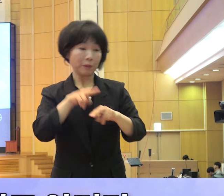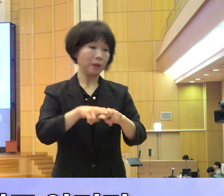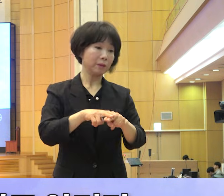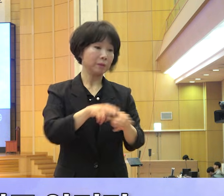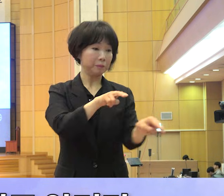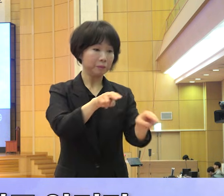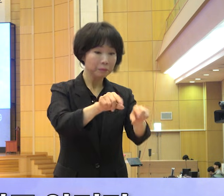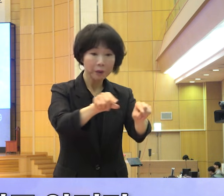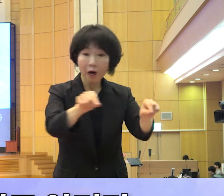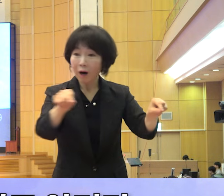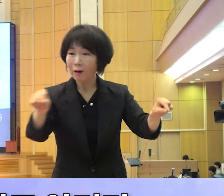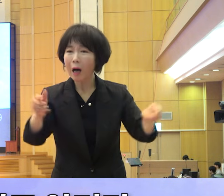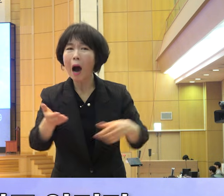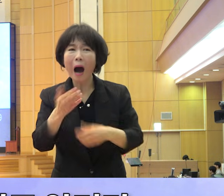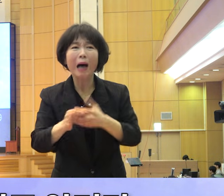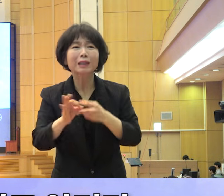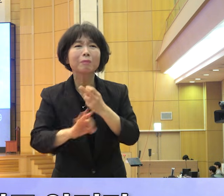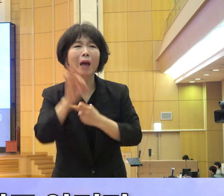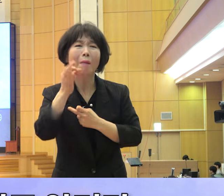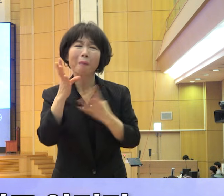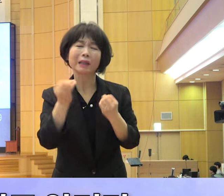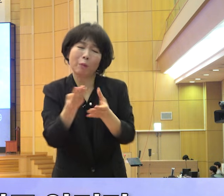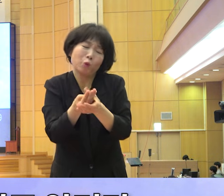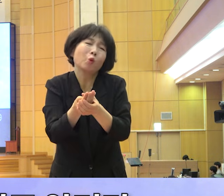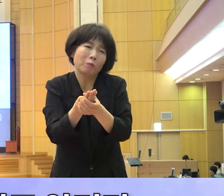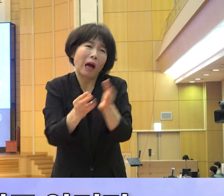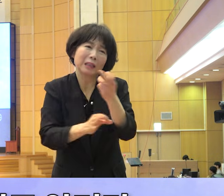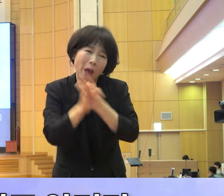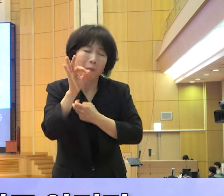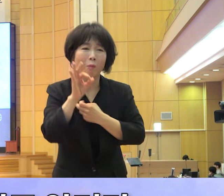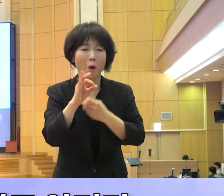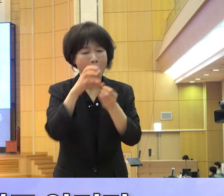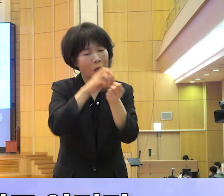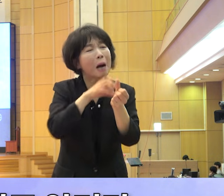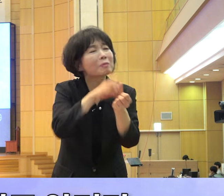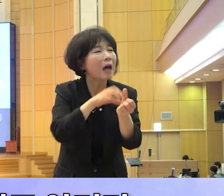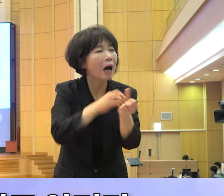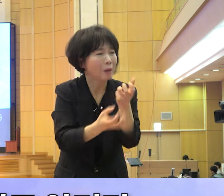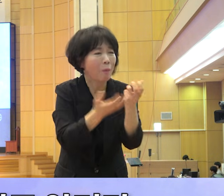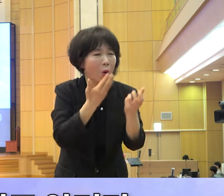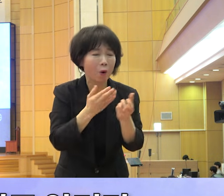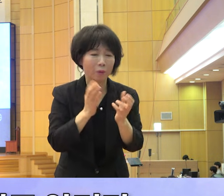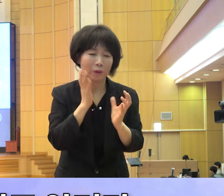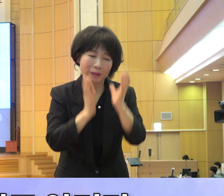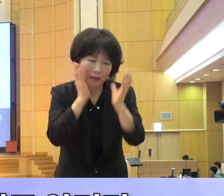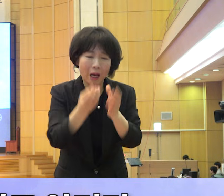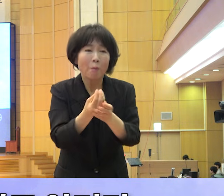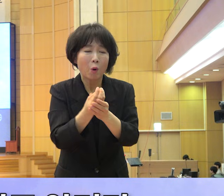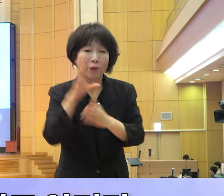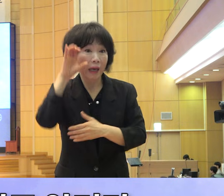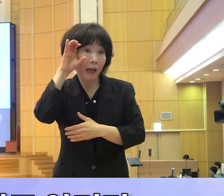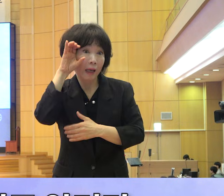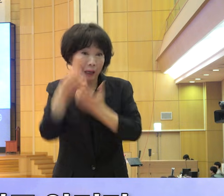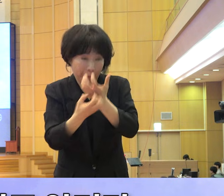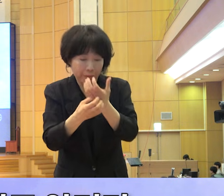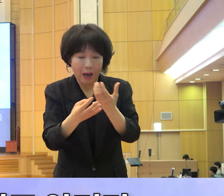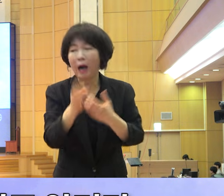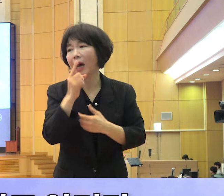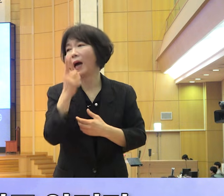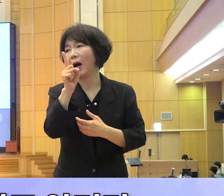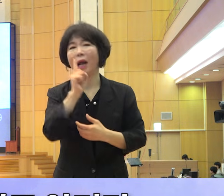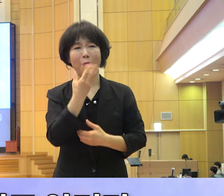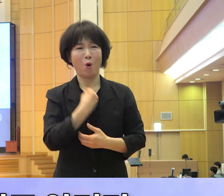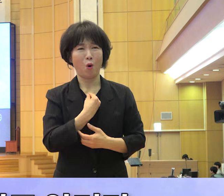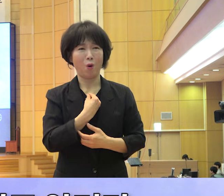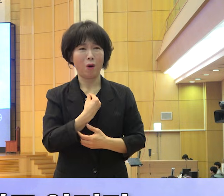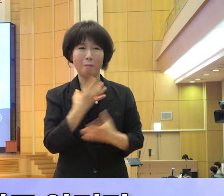과일, 감자, 뭐 당근, 뭐 아니면 브로콜리, 아니면 계란 하나 삶은 거,